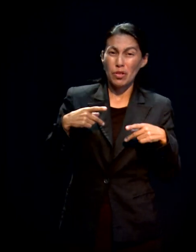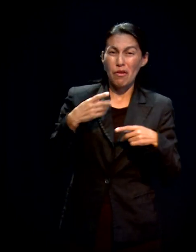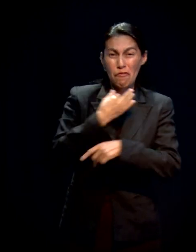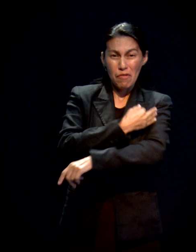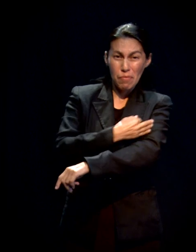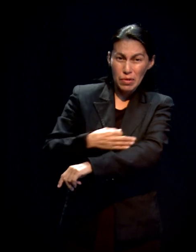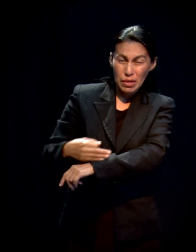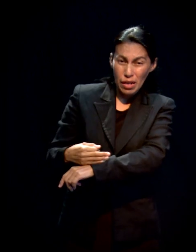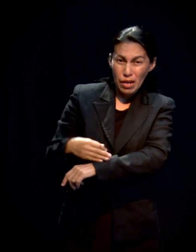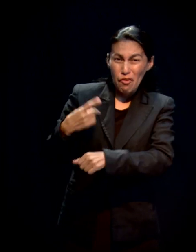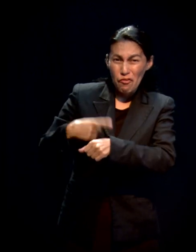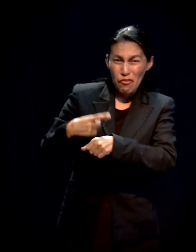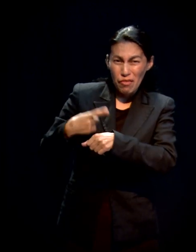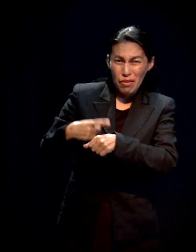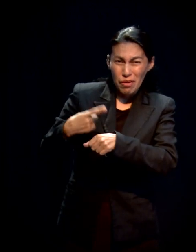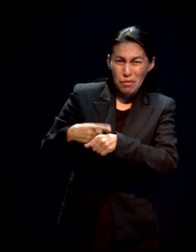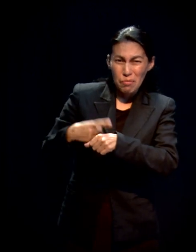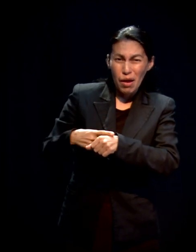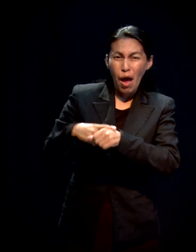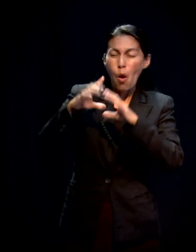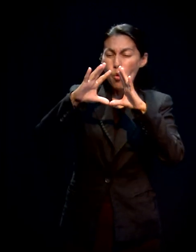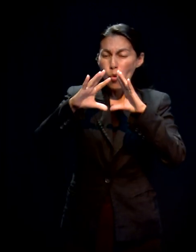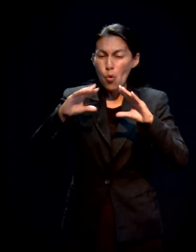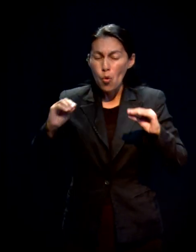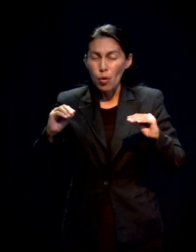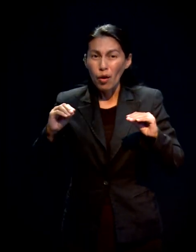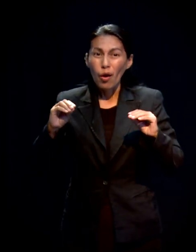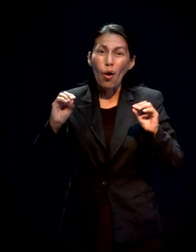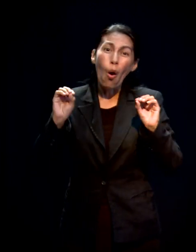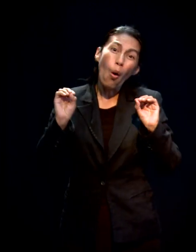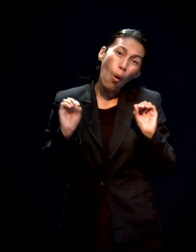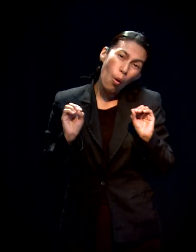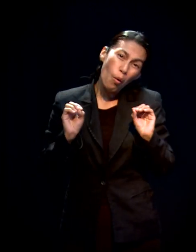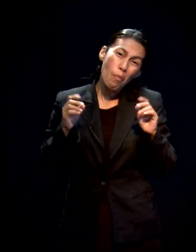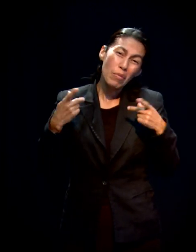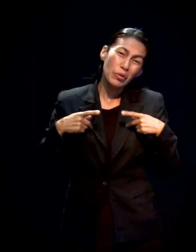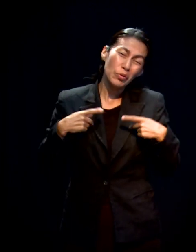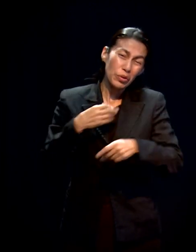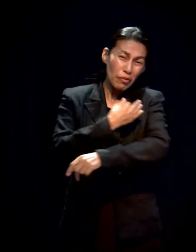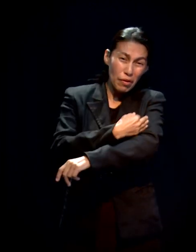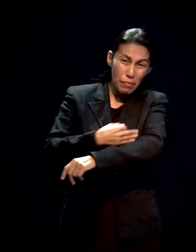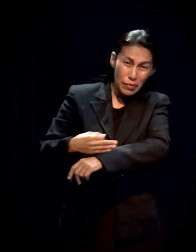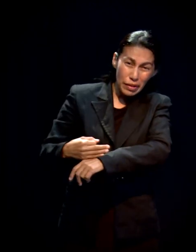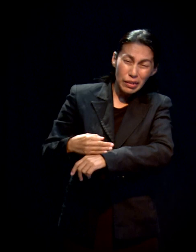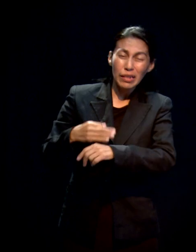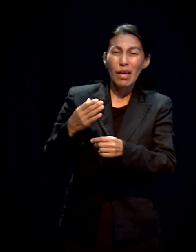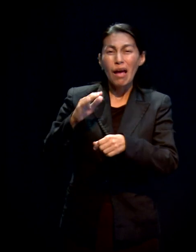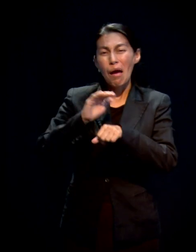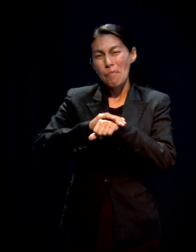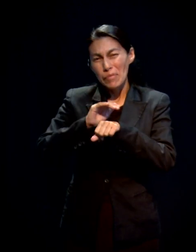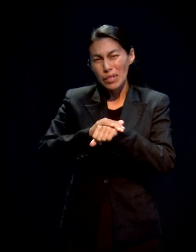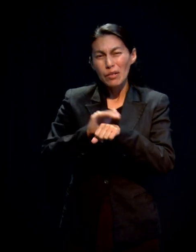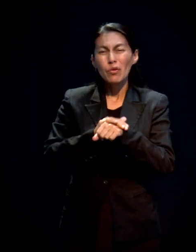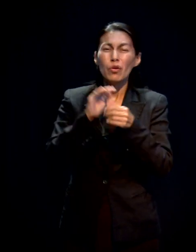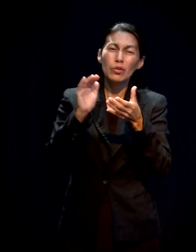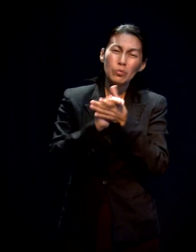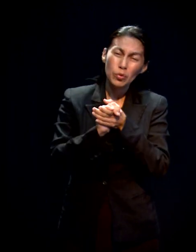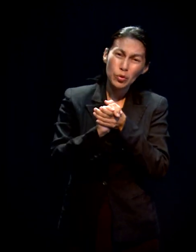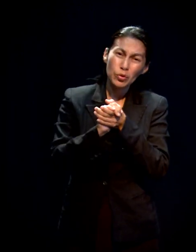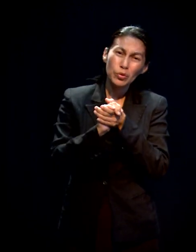quizá la restauración de relaciones rotas en la familia con un amigo con tu esposa con tu